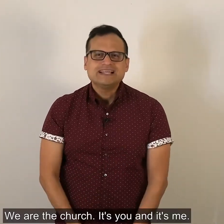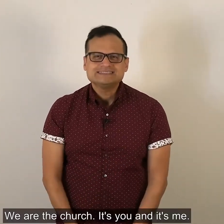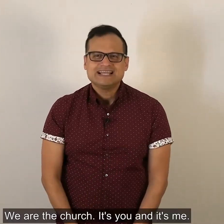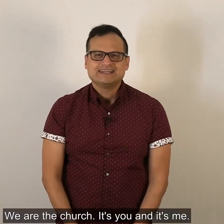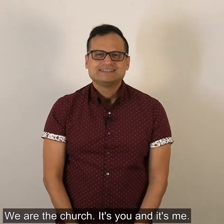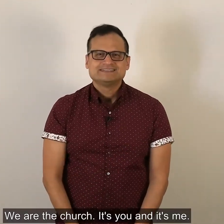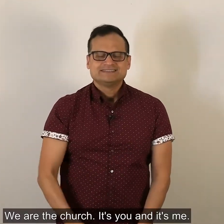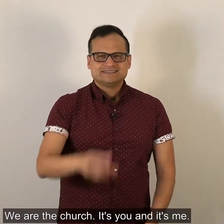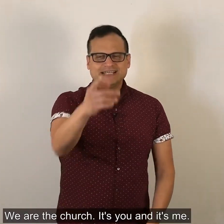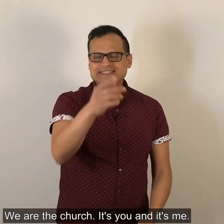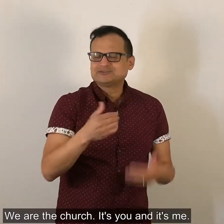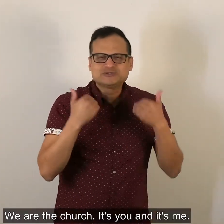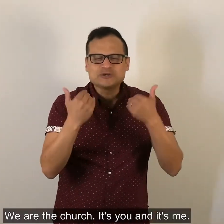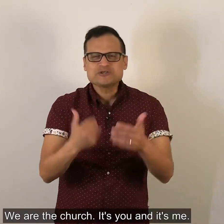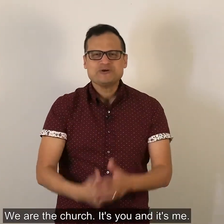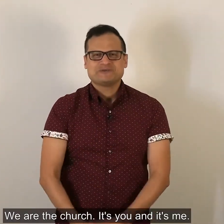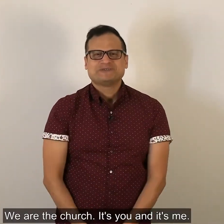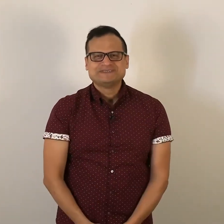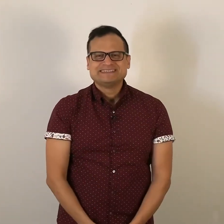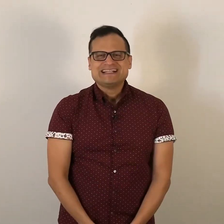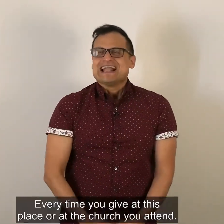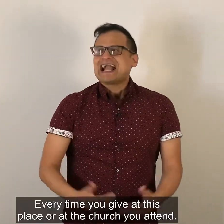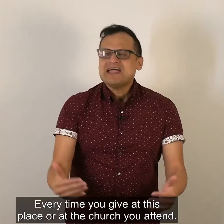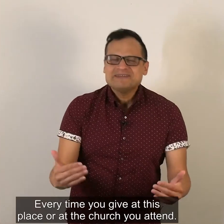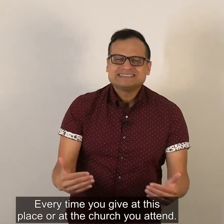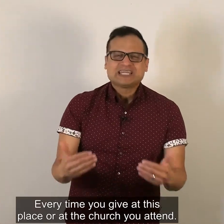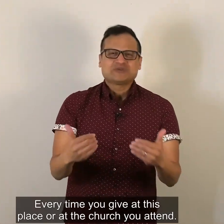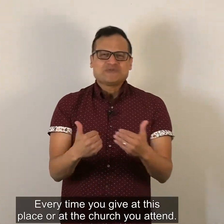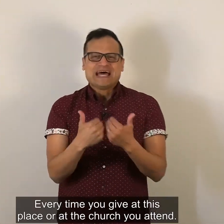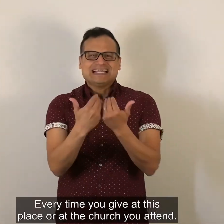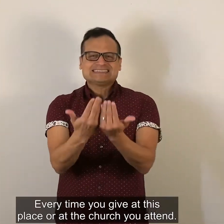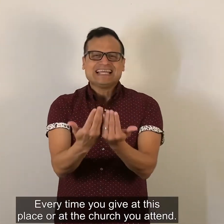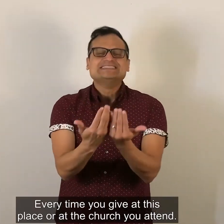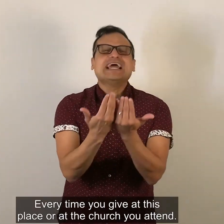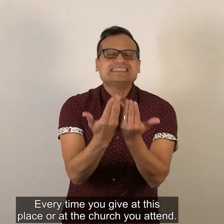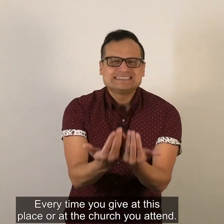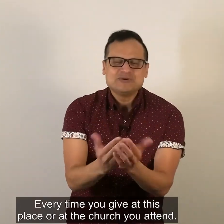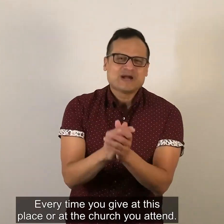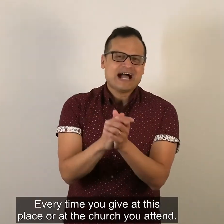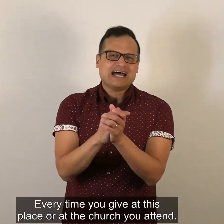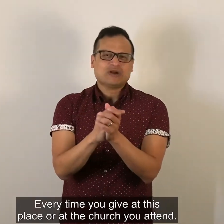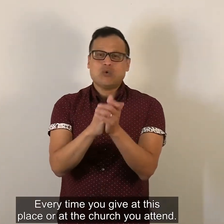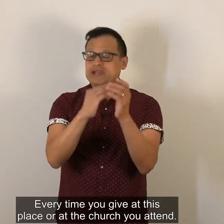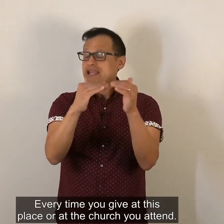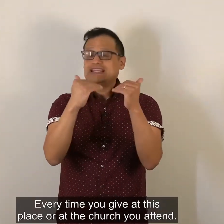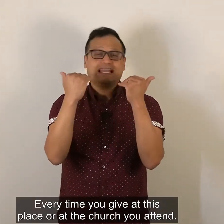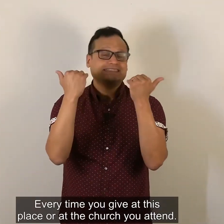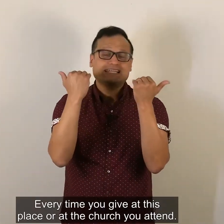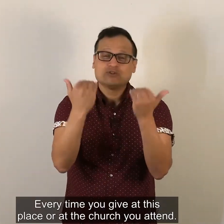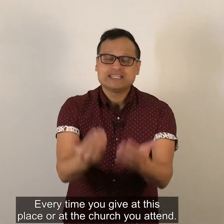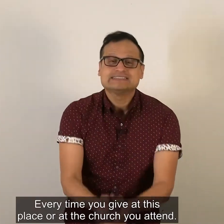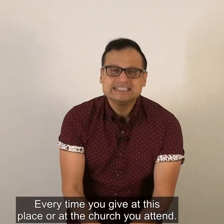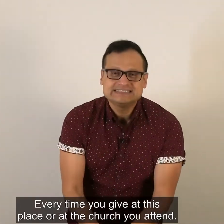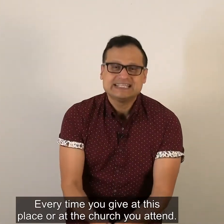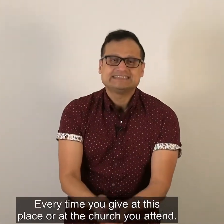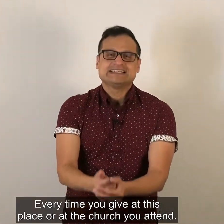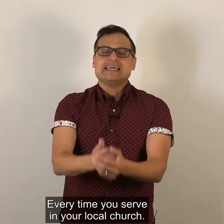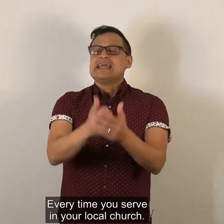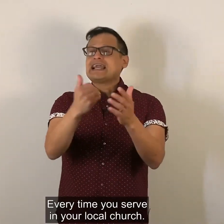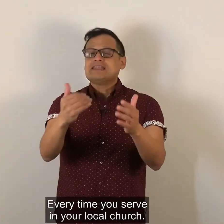iglesia. Eres tú, soy yo. Cada vez que tú das en este lugar o en la iglesia en donde asistes, cada vez